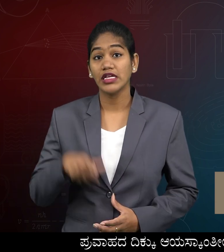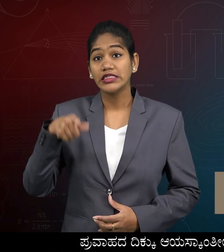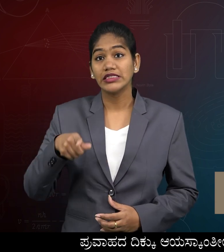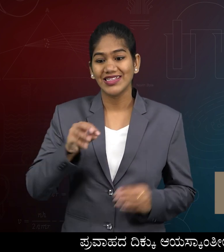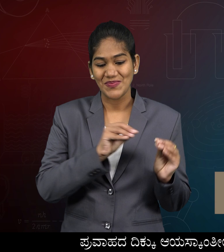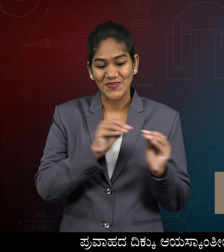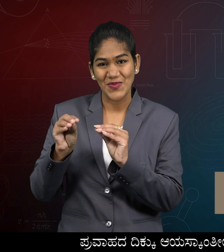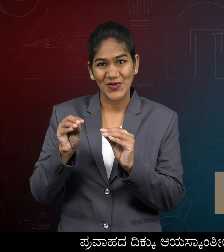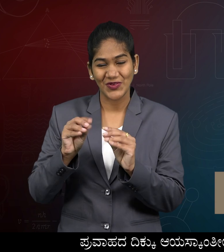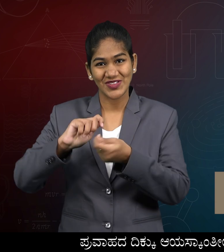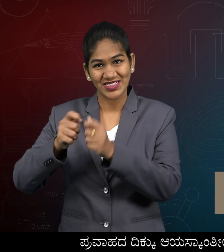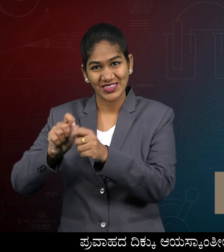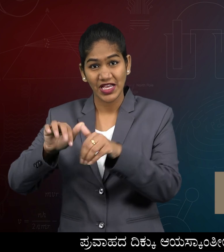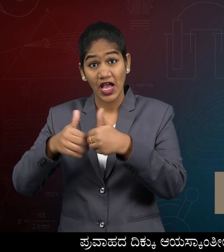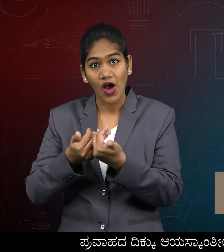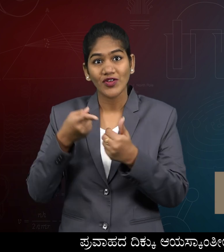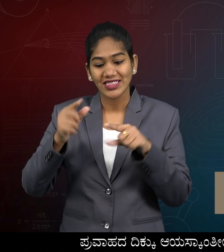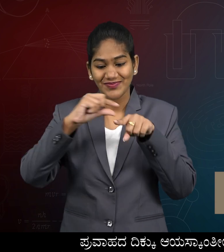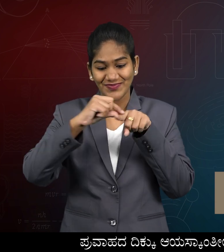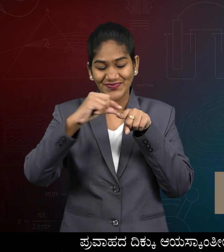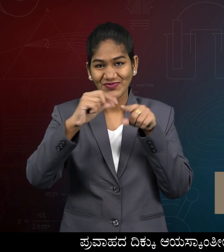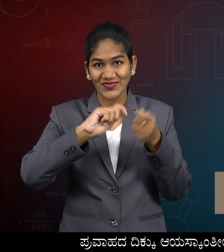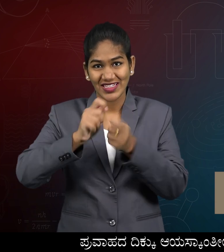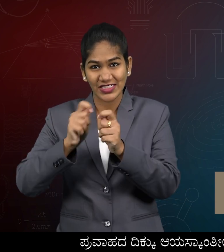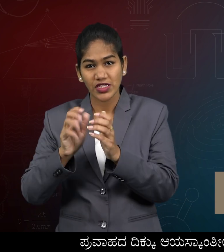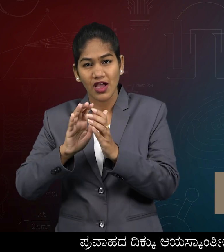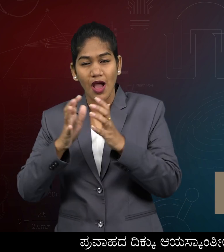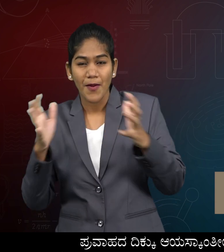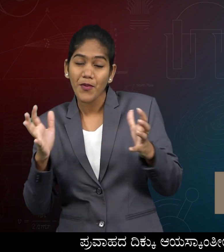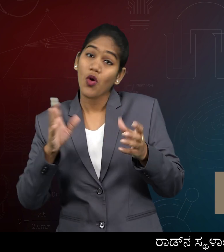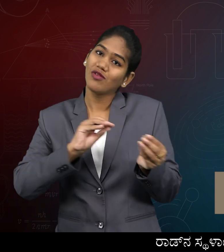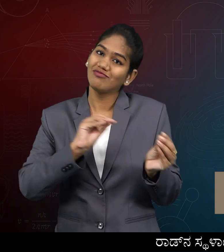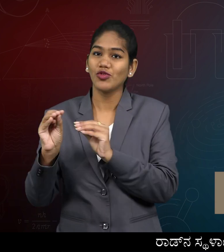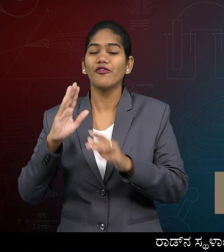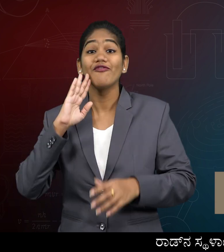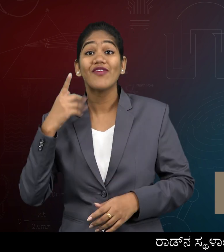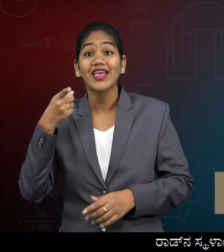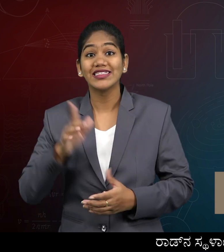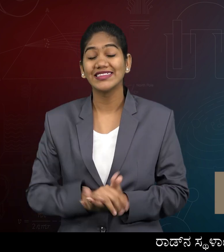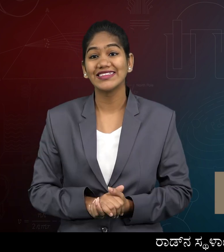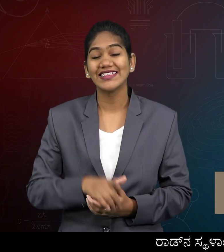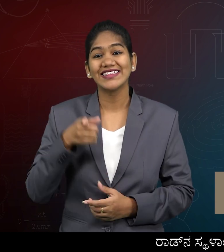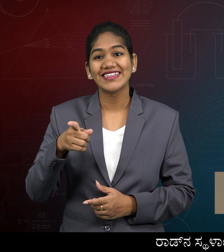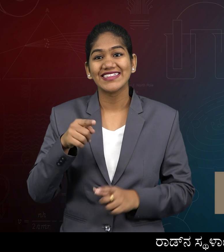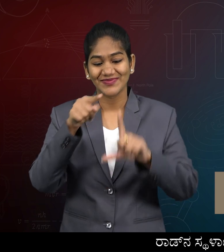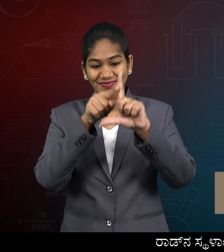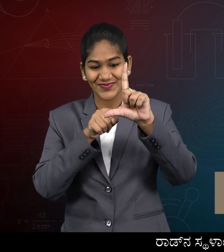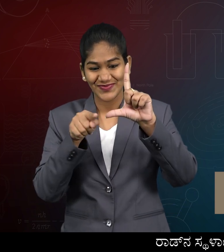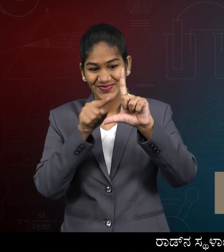ಪ್ರವಾಹದ ದಿಕ್ಕು ಆಯಸ್ಕಾಂತೀಯ ಕ್ಷೇತ್ರದ ದಿಕ್ಕಿಗೆ ಲಂಬ ಕೋನದಲ್ಲಿದ್ದಾಗ ರಾಡ್ನ ಸ್ಥಳಾಂತರವು ದೊಡ್ಡದಾಗಿರುತ್ತದೆ.